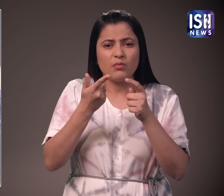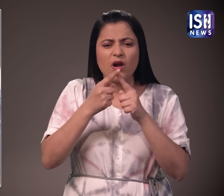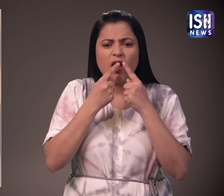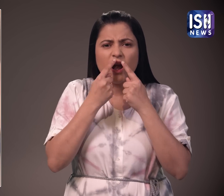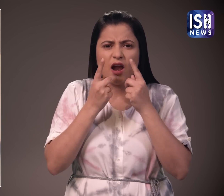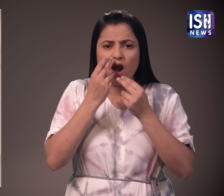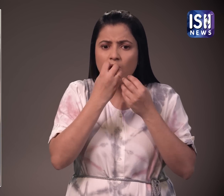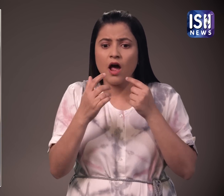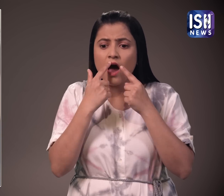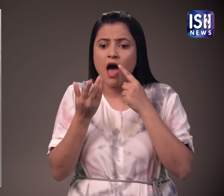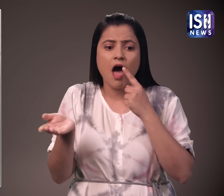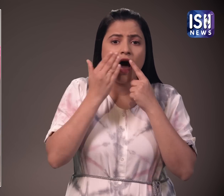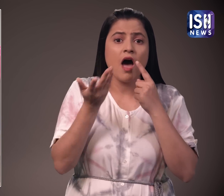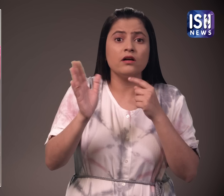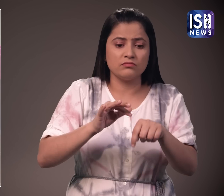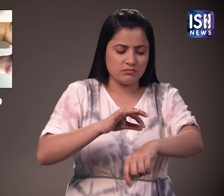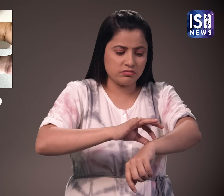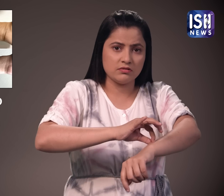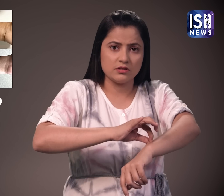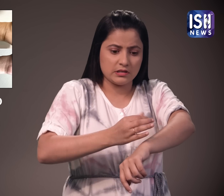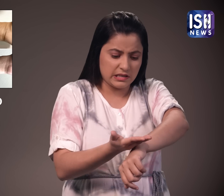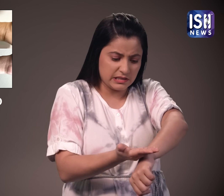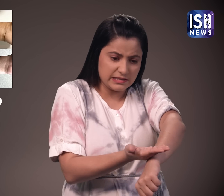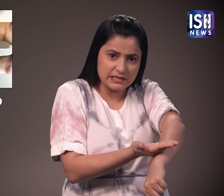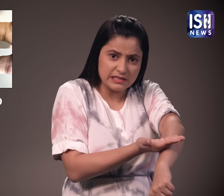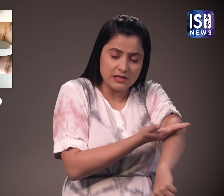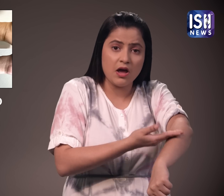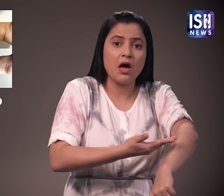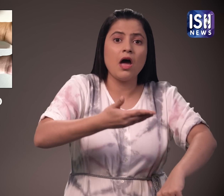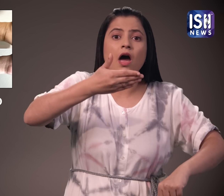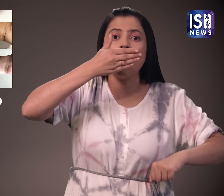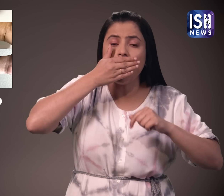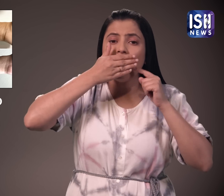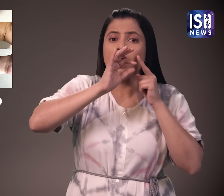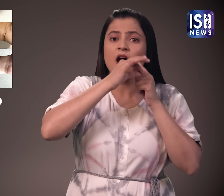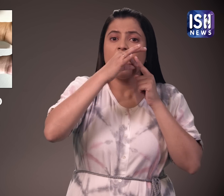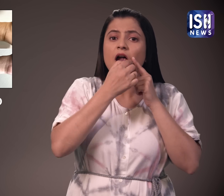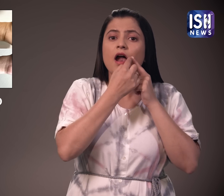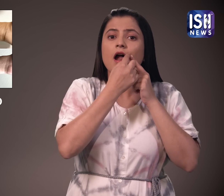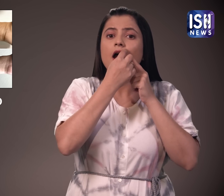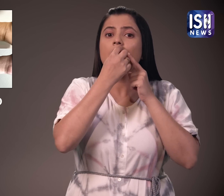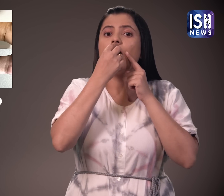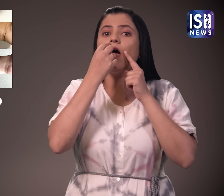डॉक्टरों ने पूरी तरह कारात्मक नया उपरी होट बढाने के लिए उसकी बाह से तचा और नसों को लिया